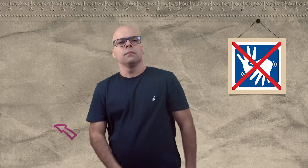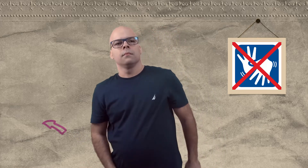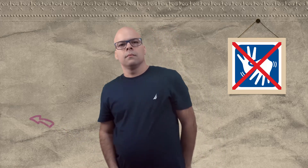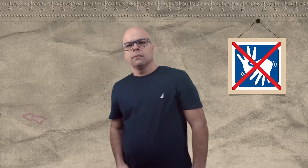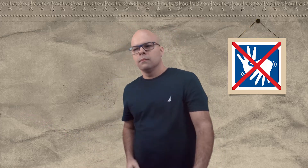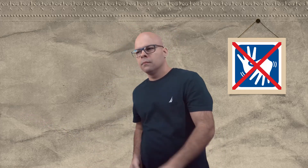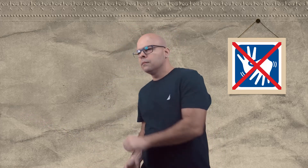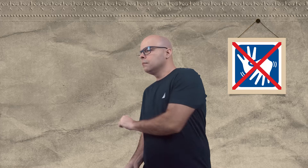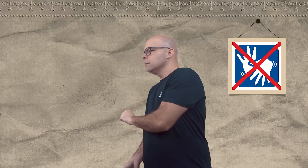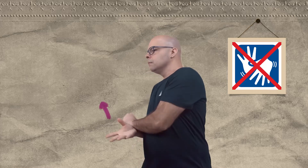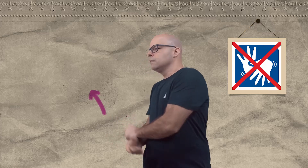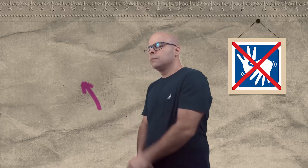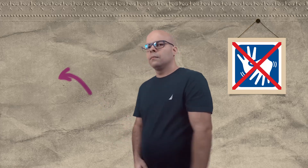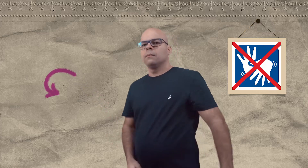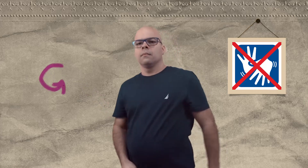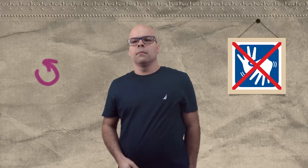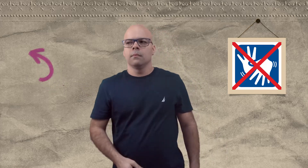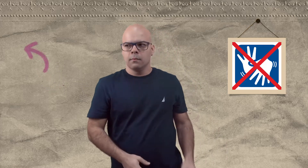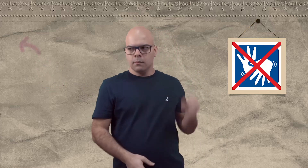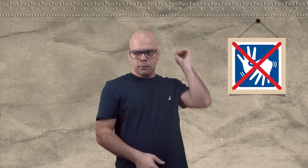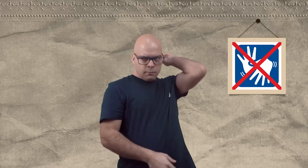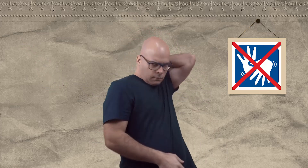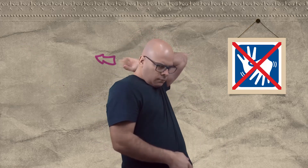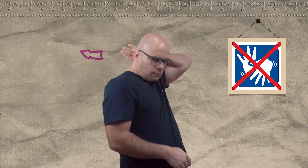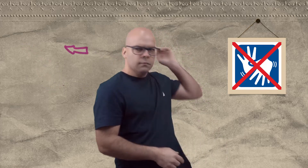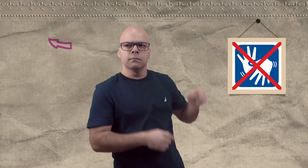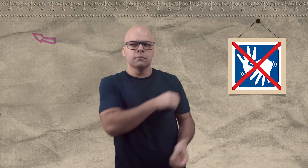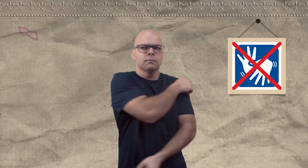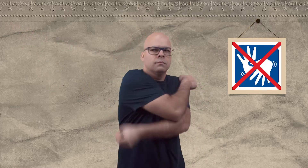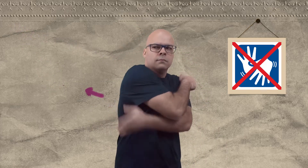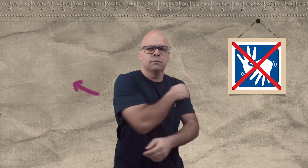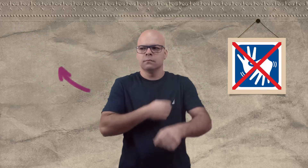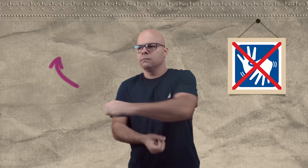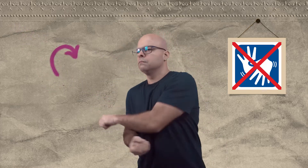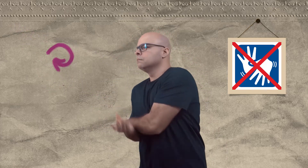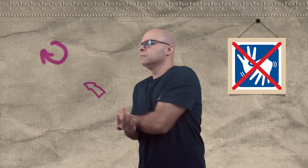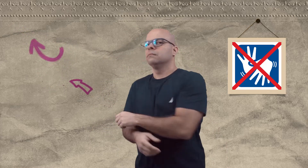sinal aqui, outro sinal ali, um sinal acolá e outro sinal, outro,